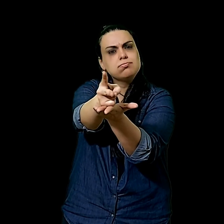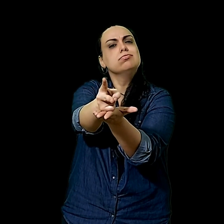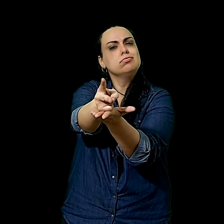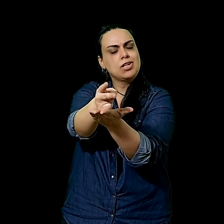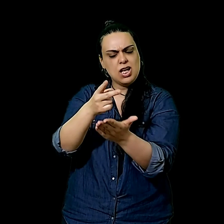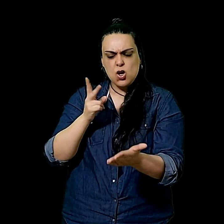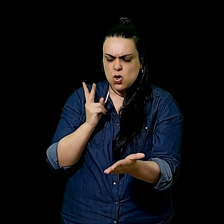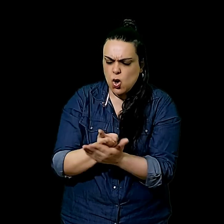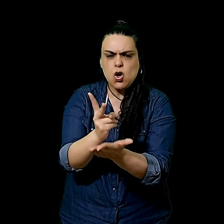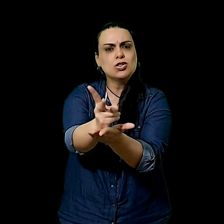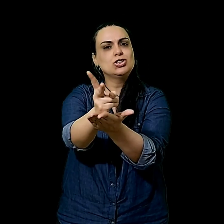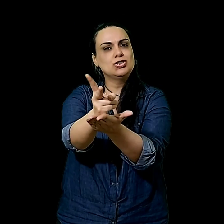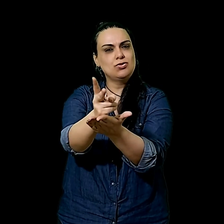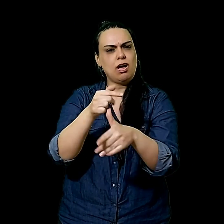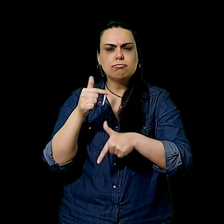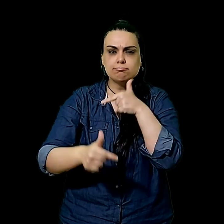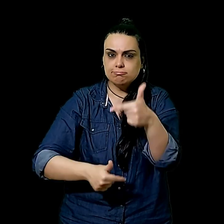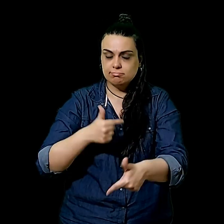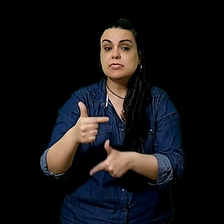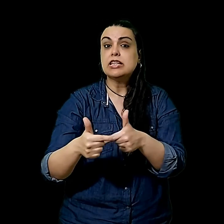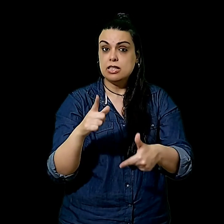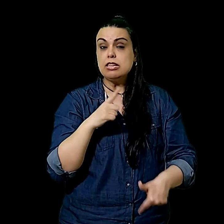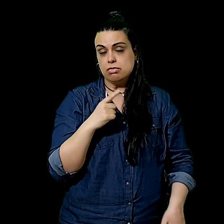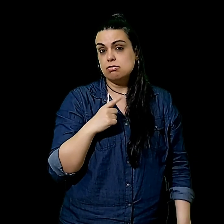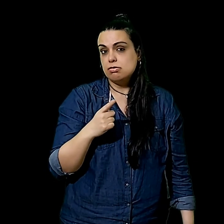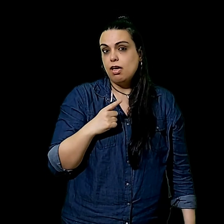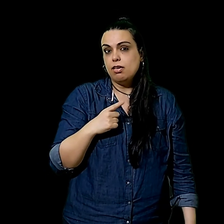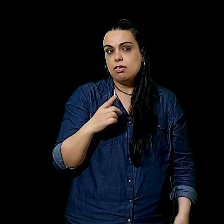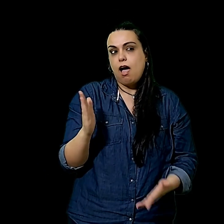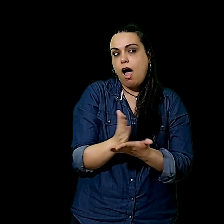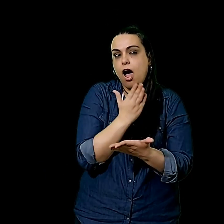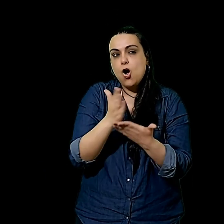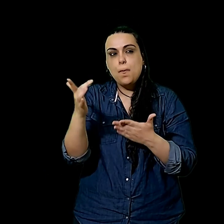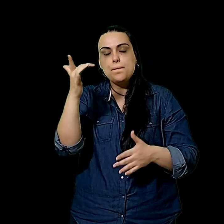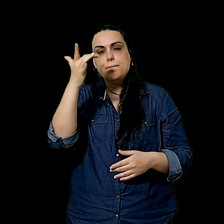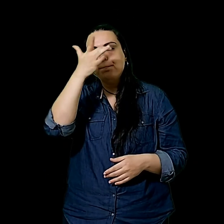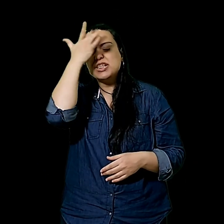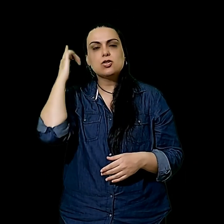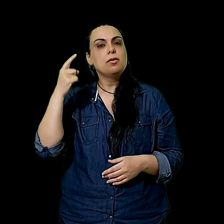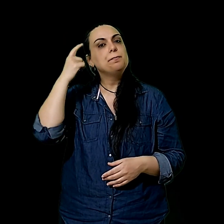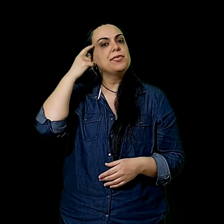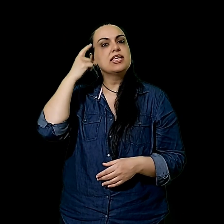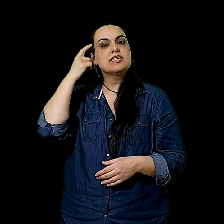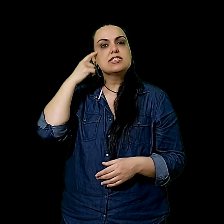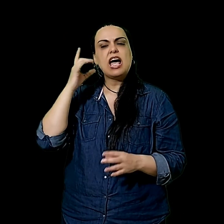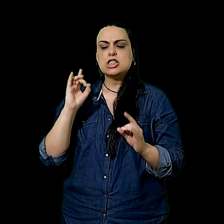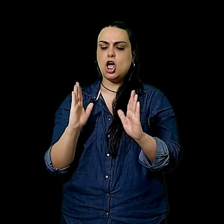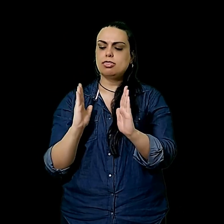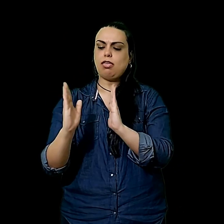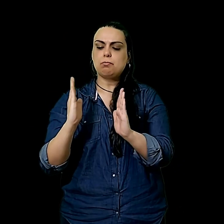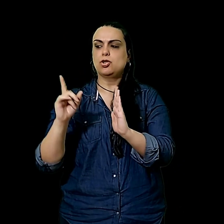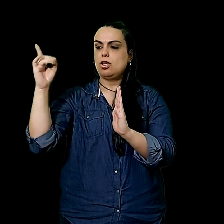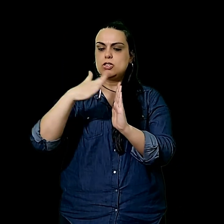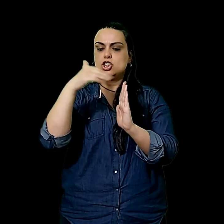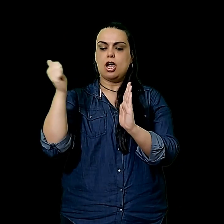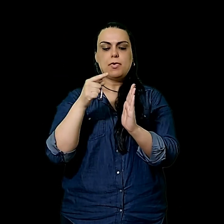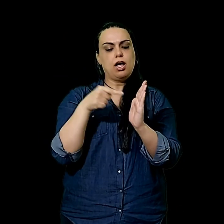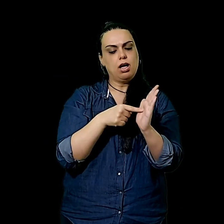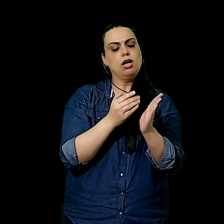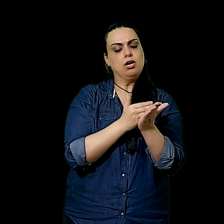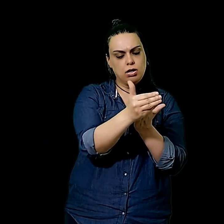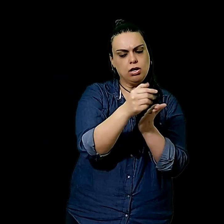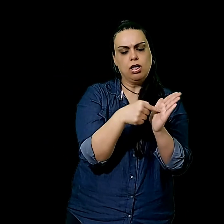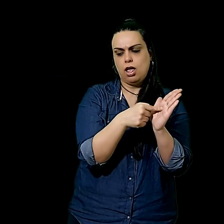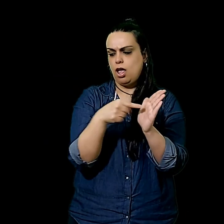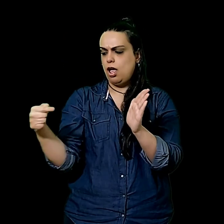quem continua. Há quem pense que a chamada ela é apenas para aquele tempo específico. Não, Raquel, Deus